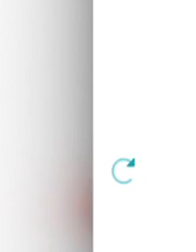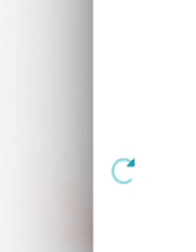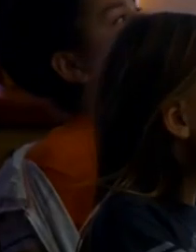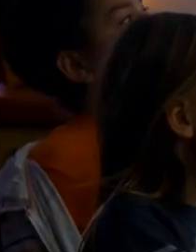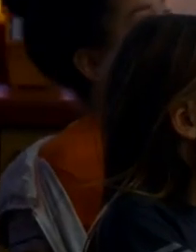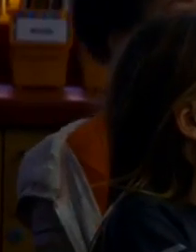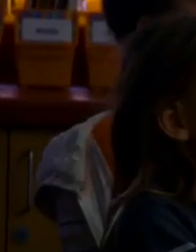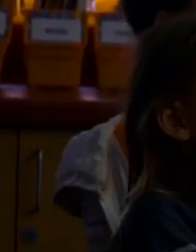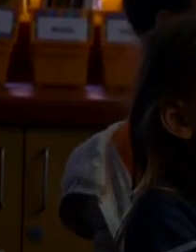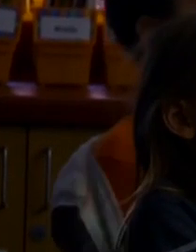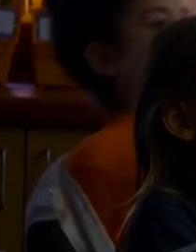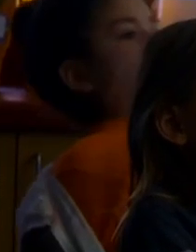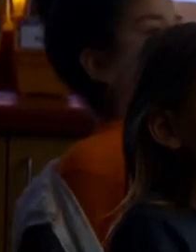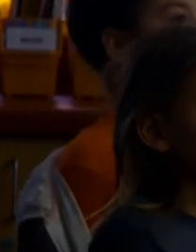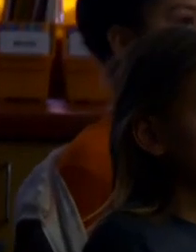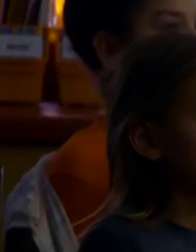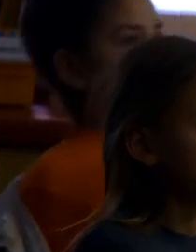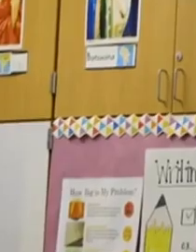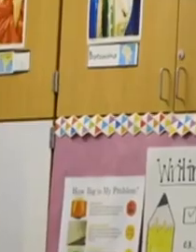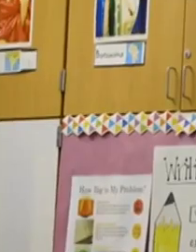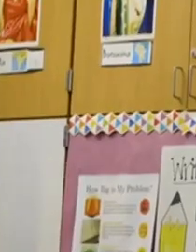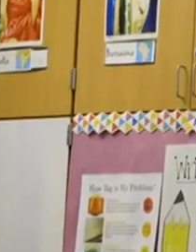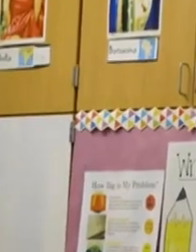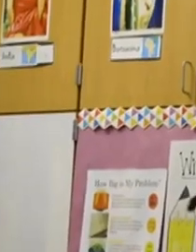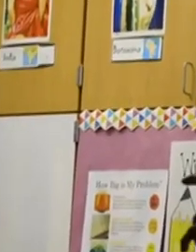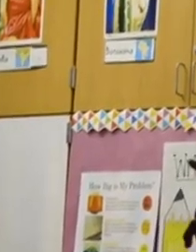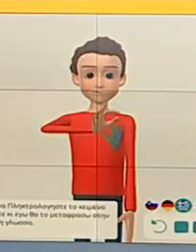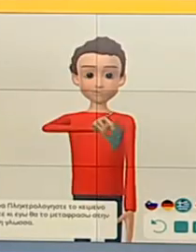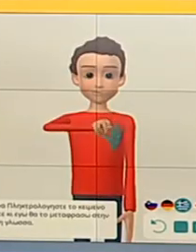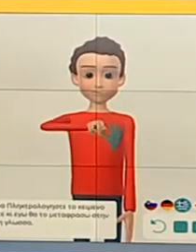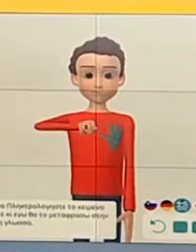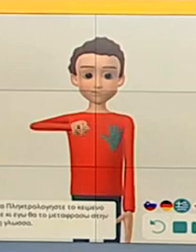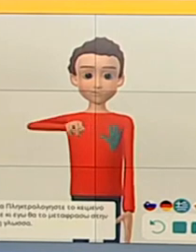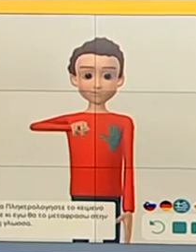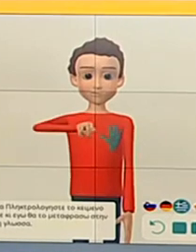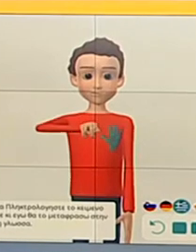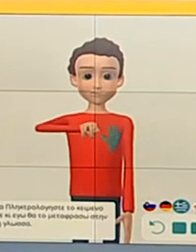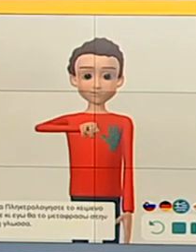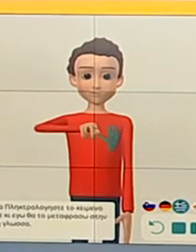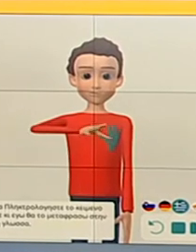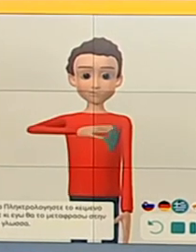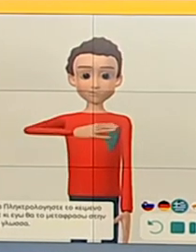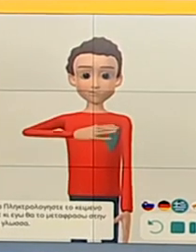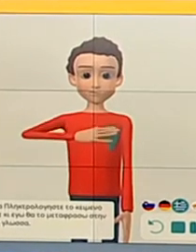θα μπορεί να ενώνει άτομα από διαφορετικές χώρες. Το δημιουργήθηκε από έναν διδακτορικό μας φοιτητή,